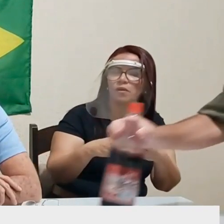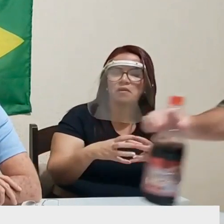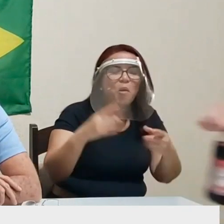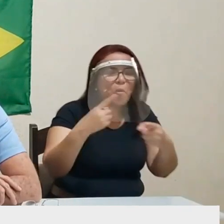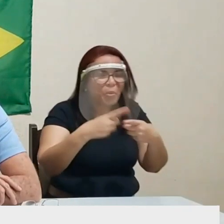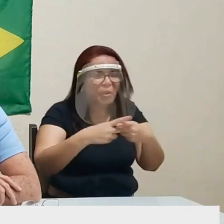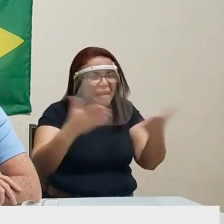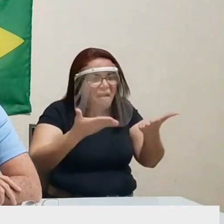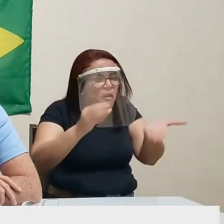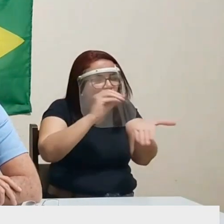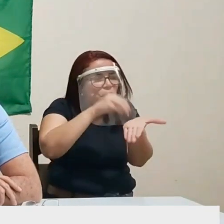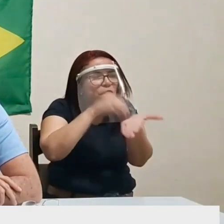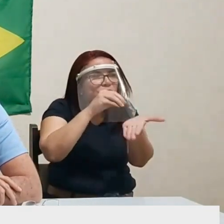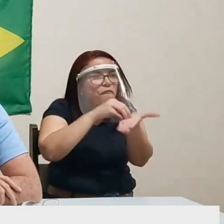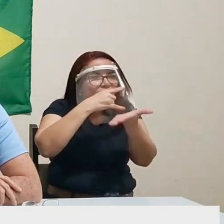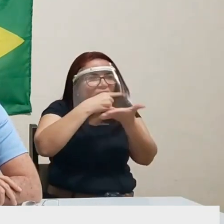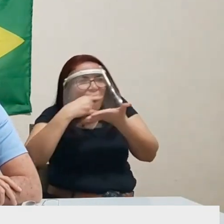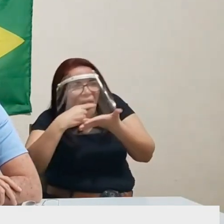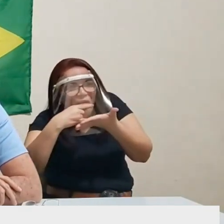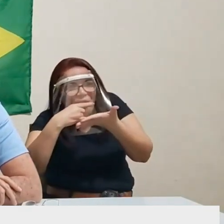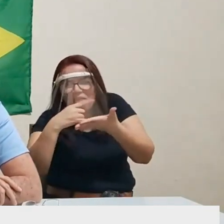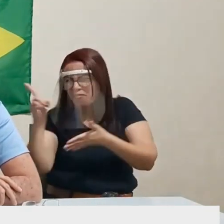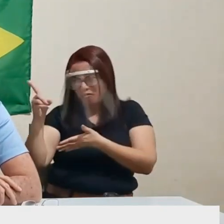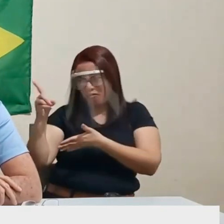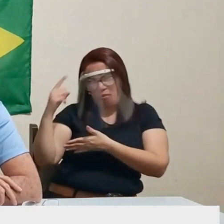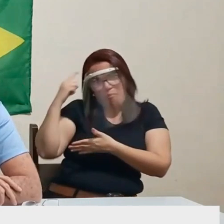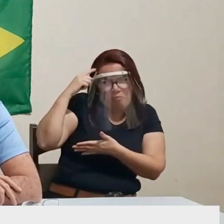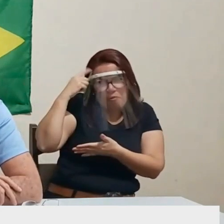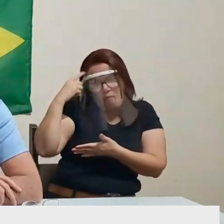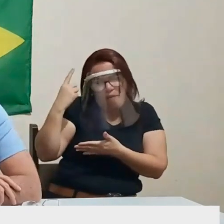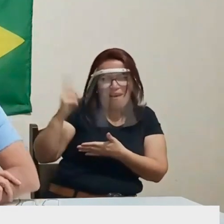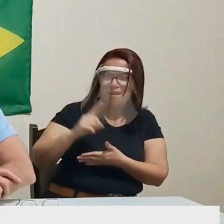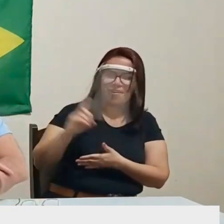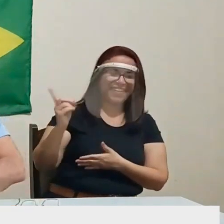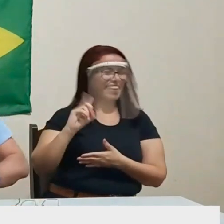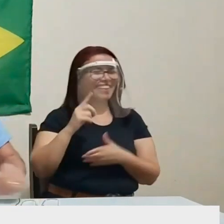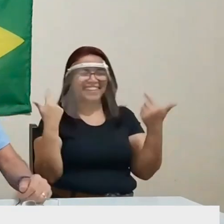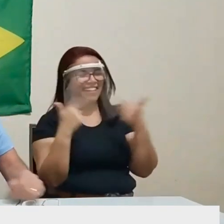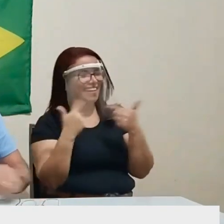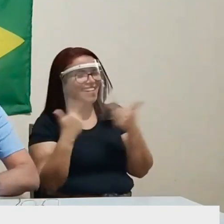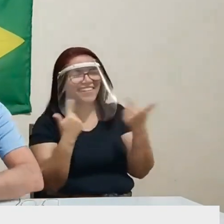maconha. Você não está preocupado com isso, não, Bruno? Não, presidente. Não, não. Não.